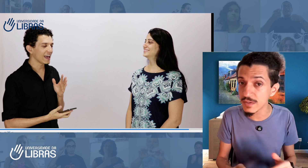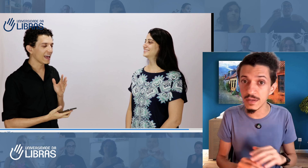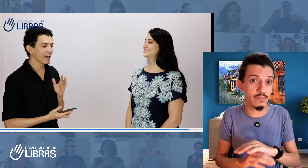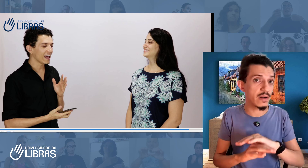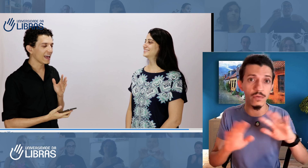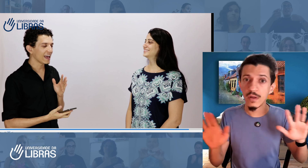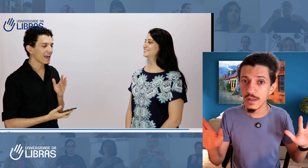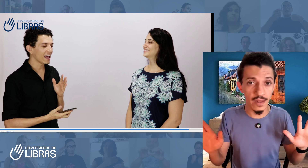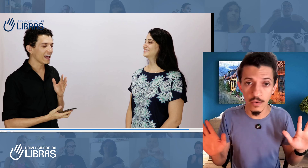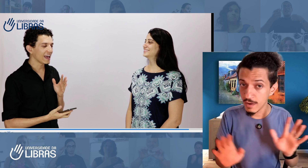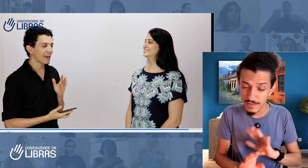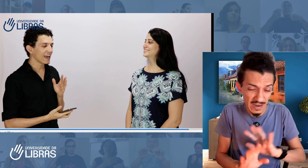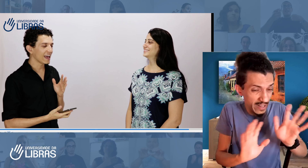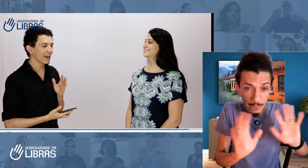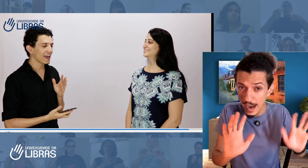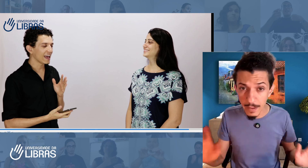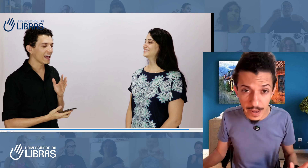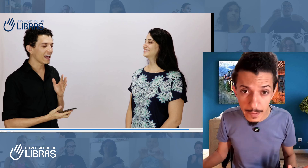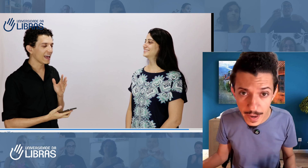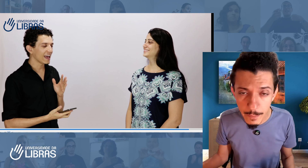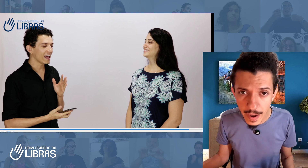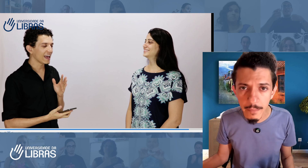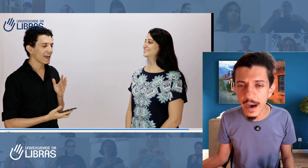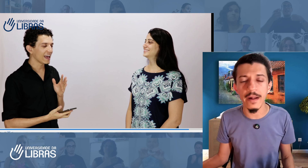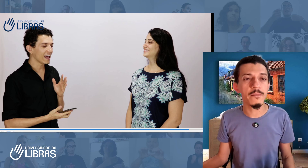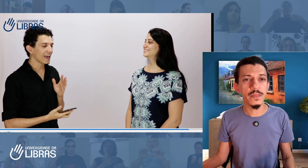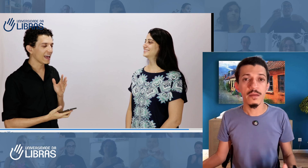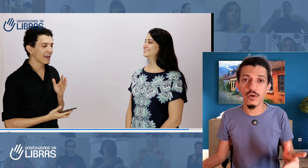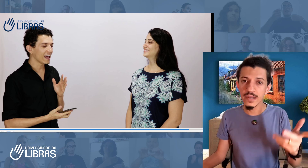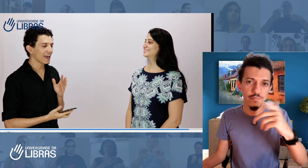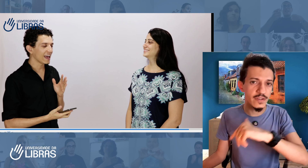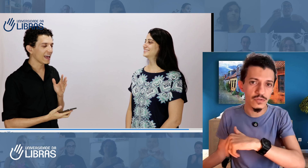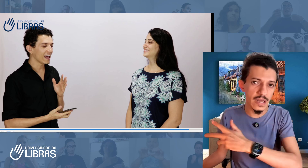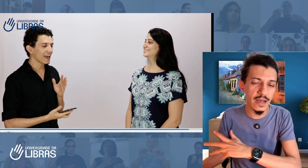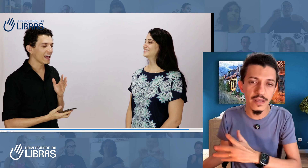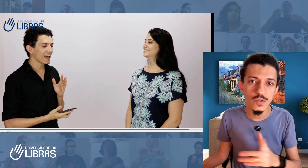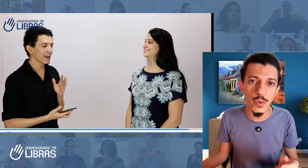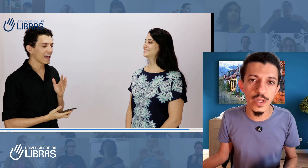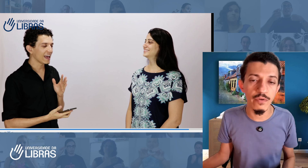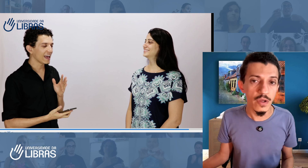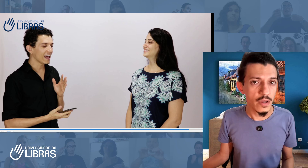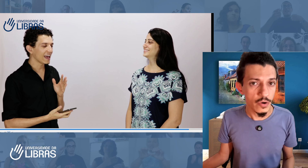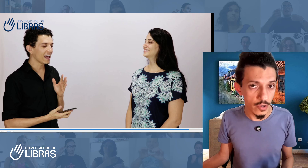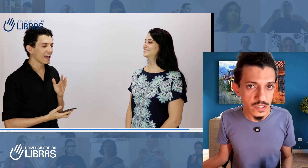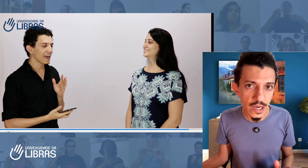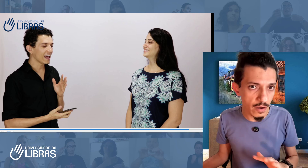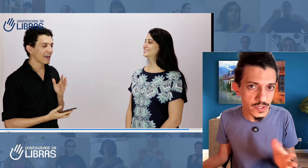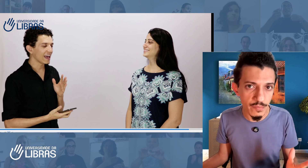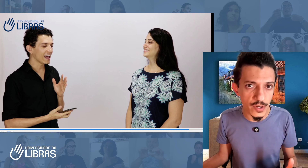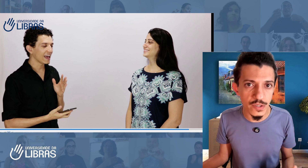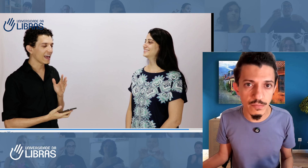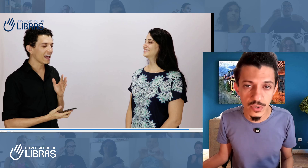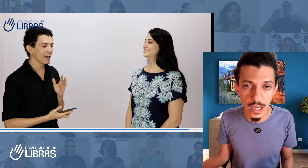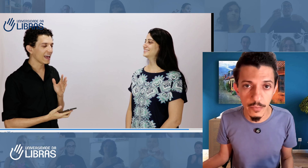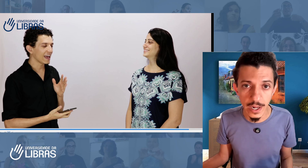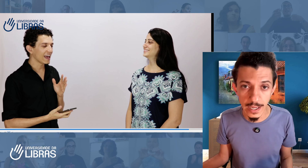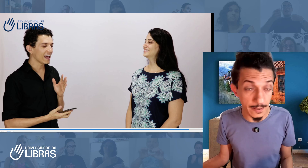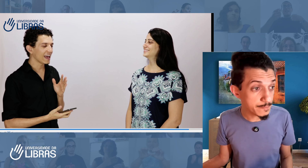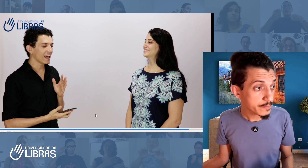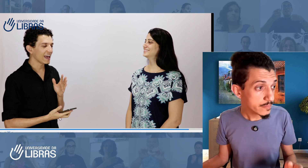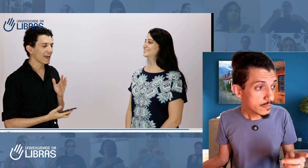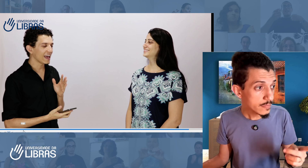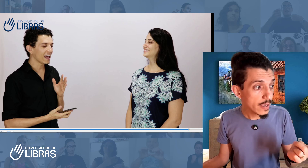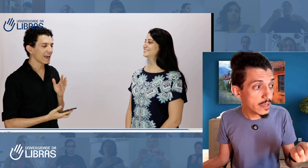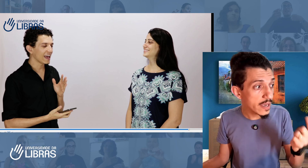falou assim, não, eu falaria para. Bom, esse vídeo está aqui disponível no nosso canal, você pode buscar por ele